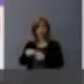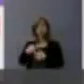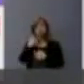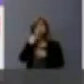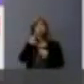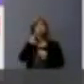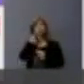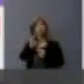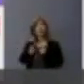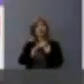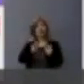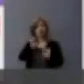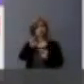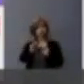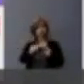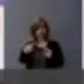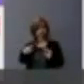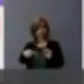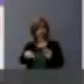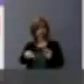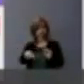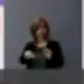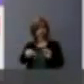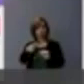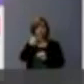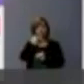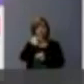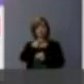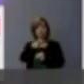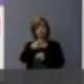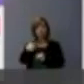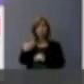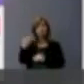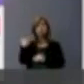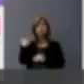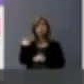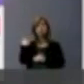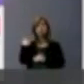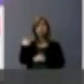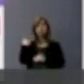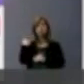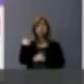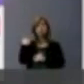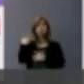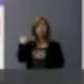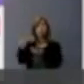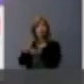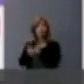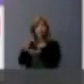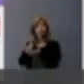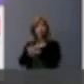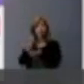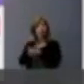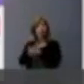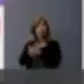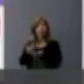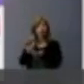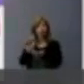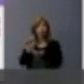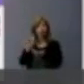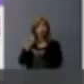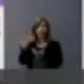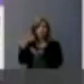proprio perché eh ci erano arrivate notizie preoccupanti circa la il futuro di questa